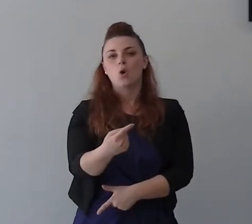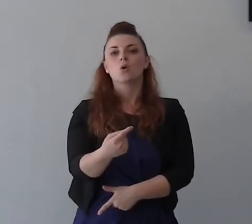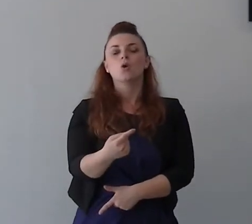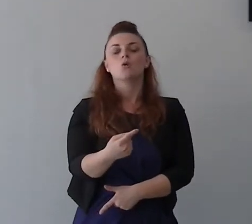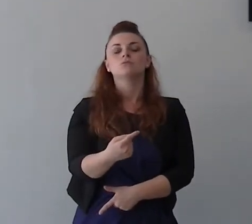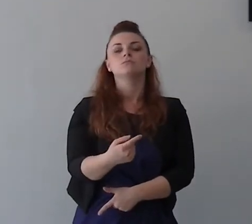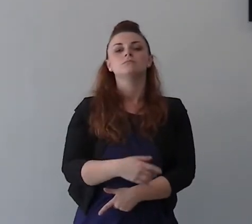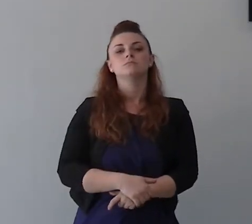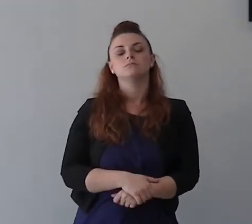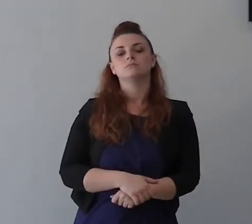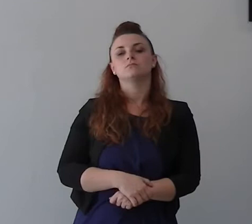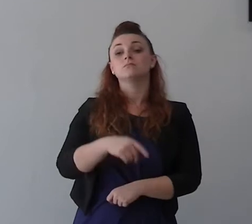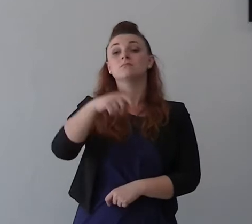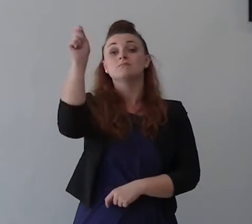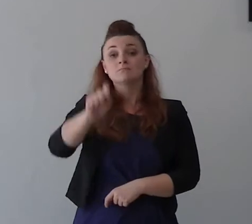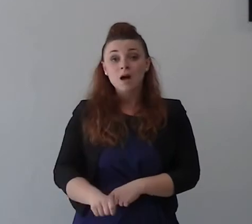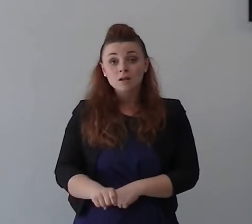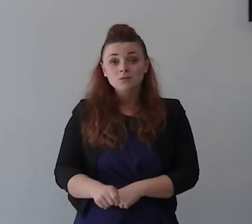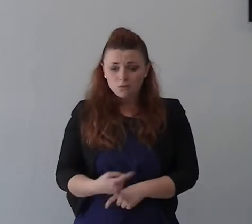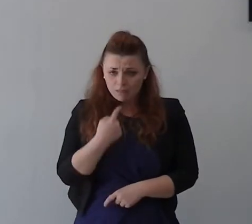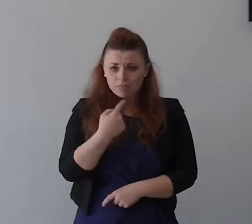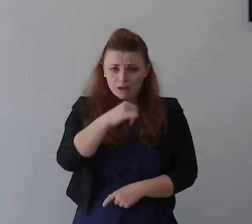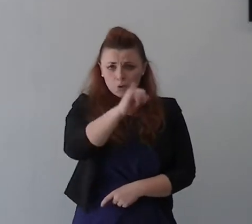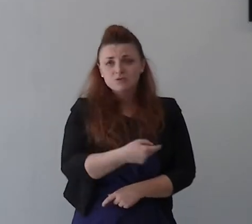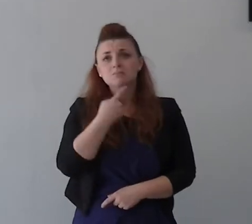Gesù e di quello che ha fatto per me.